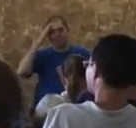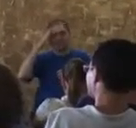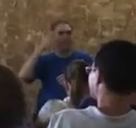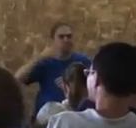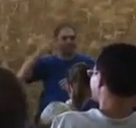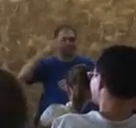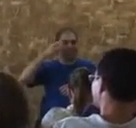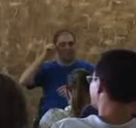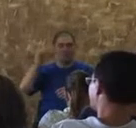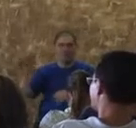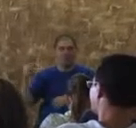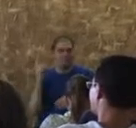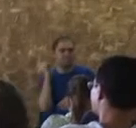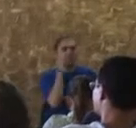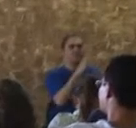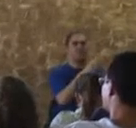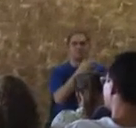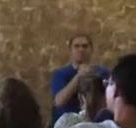E eu saí daqui tocado.